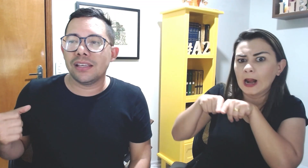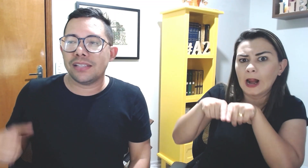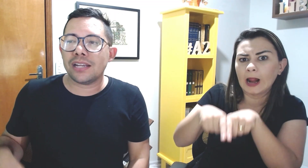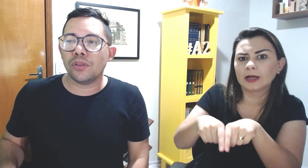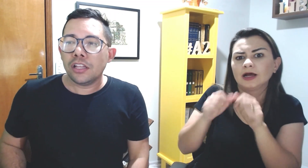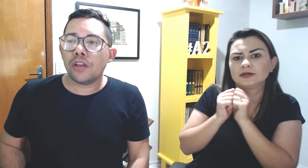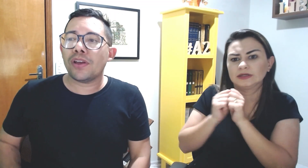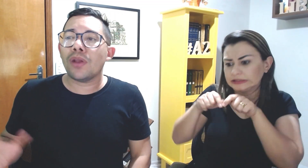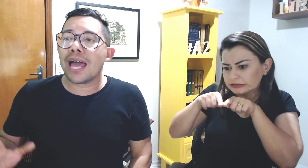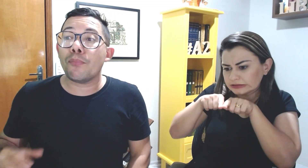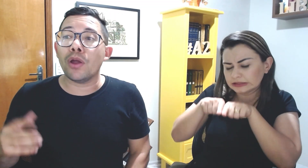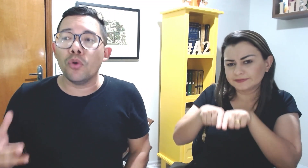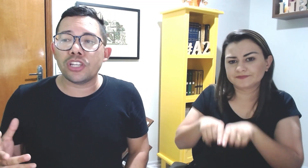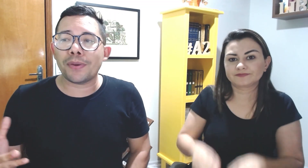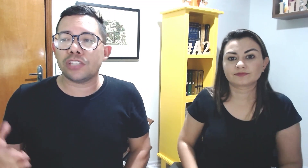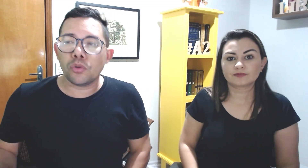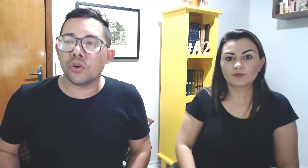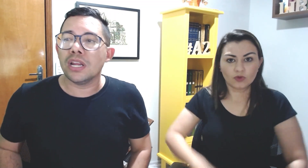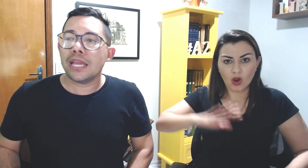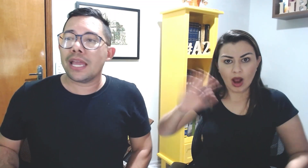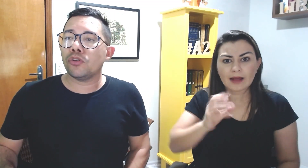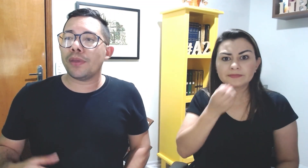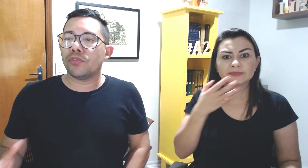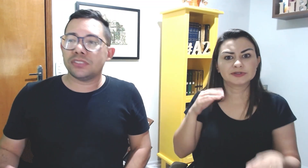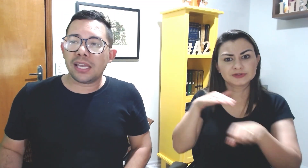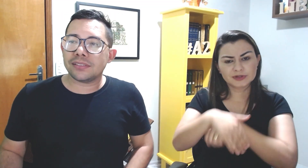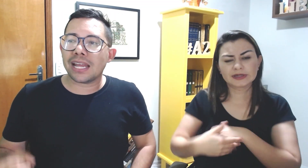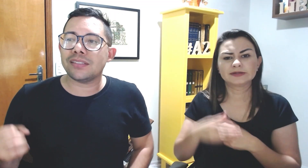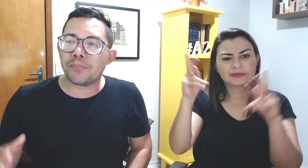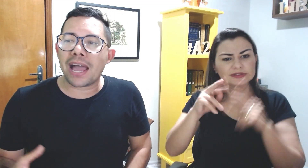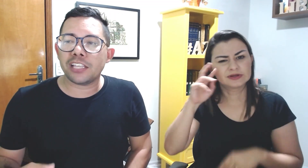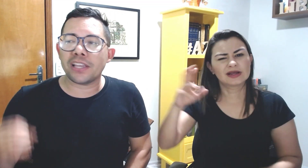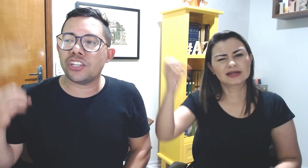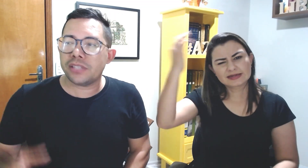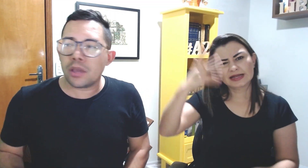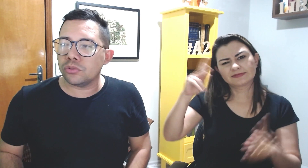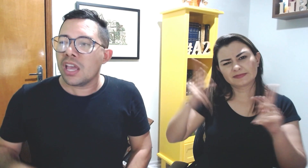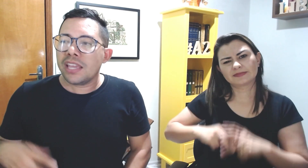rapidez. Certo? Então ele fala, olá, boa noite, a paz do Senhor, tudo bem com vocês? Graça e